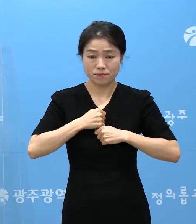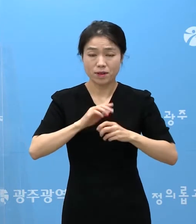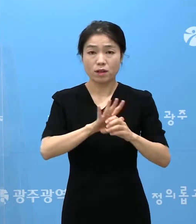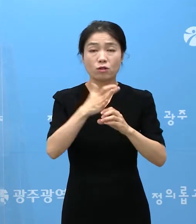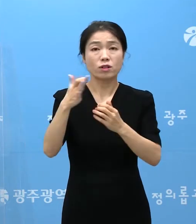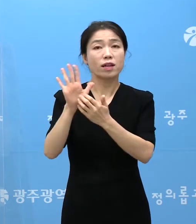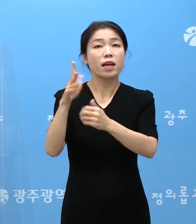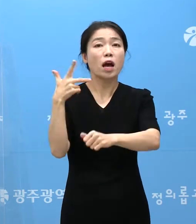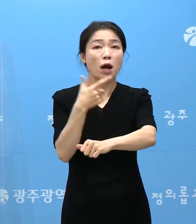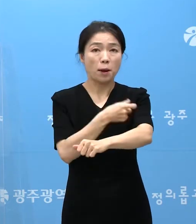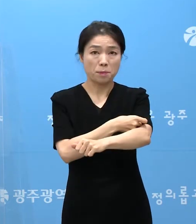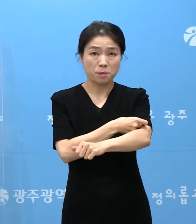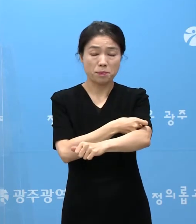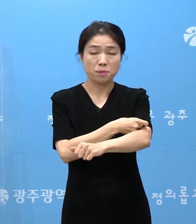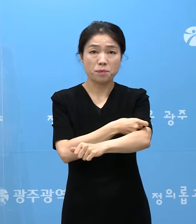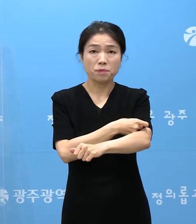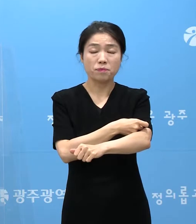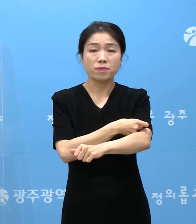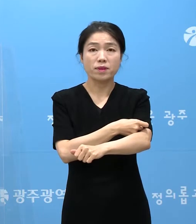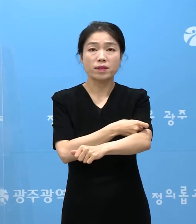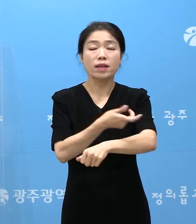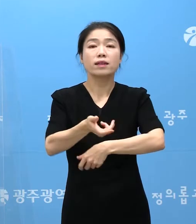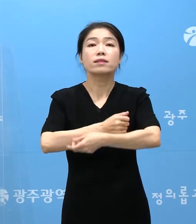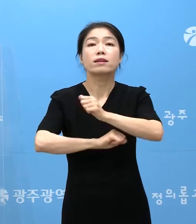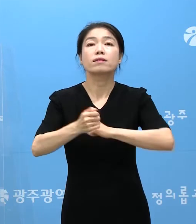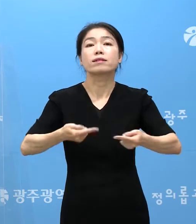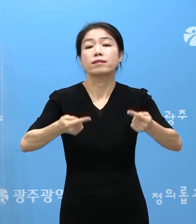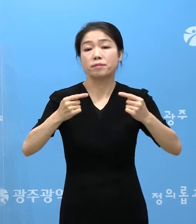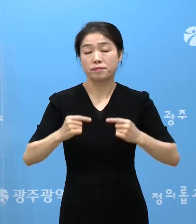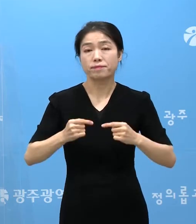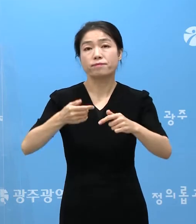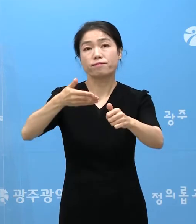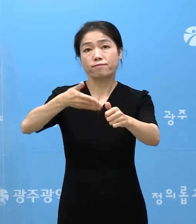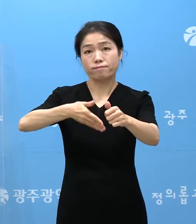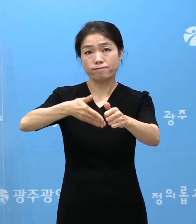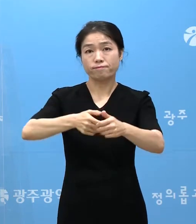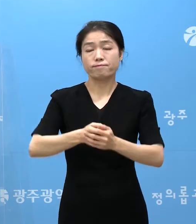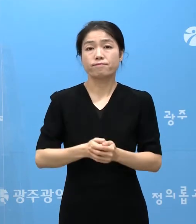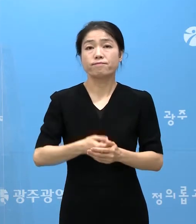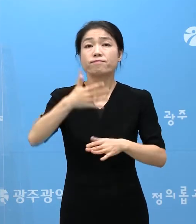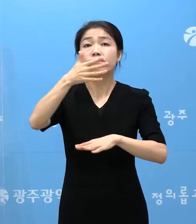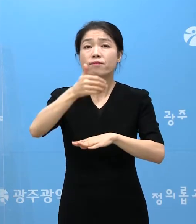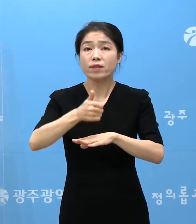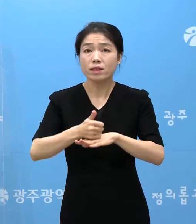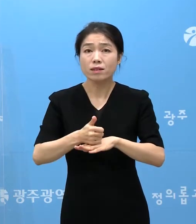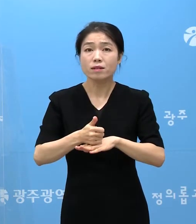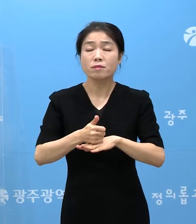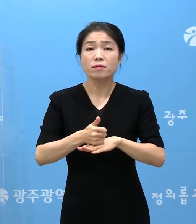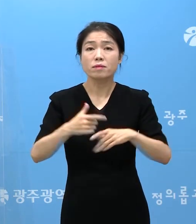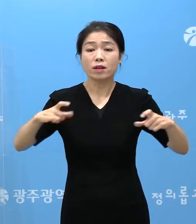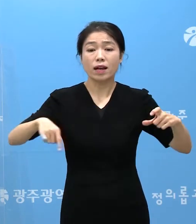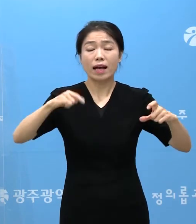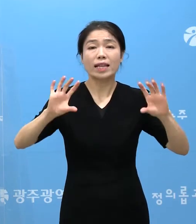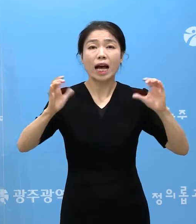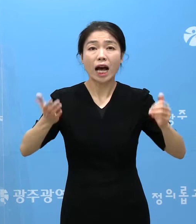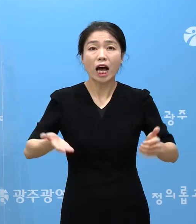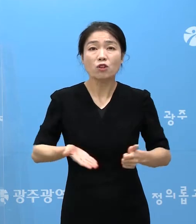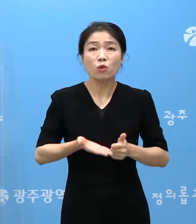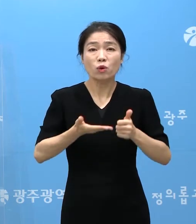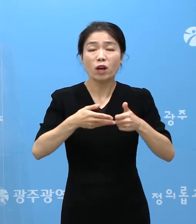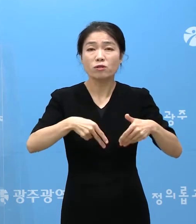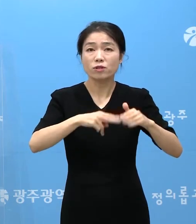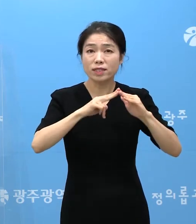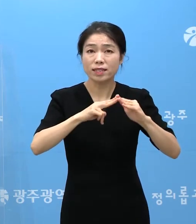코로나19 예방접종에 적극 협조해 주시기 바랍니다. 마지막으로 관내